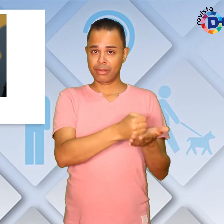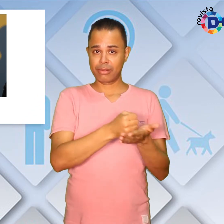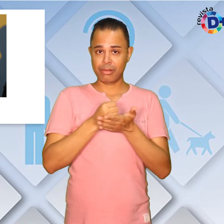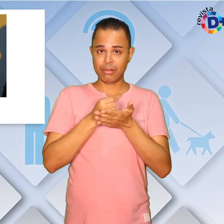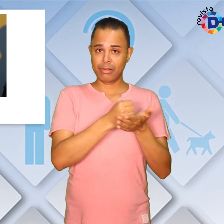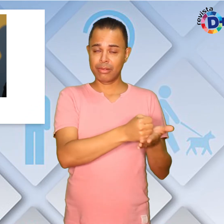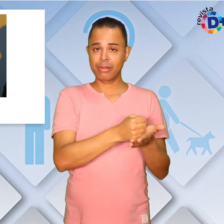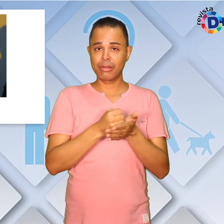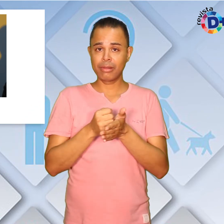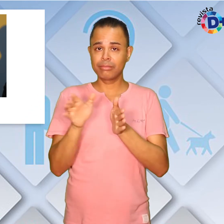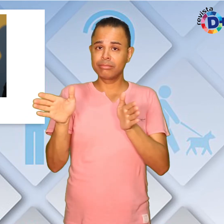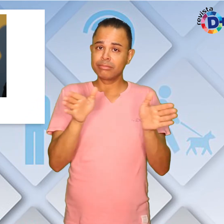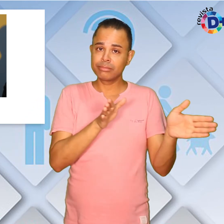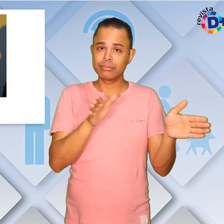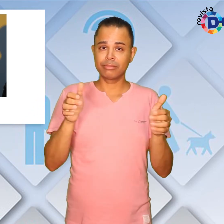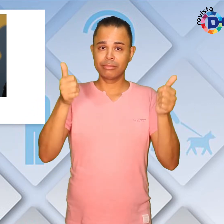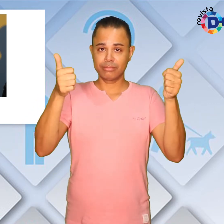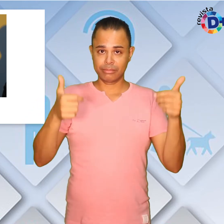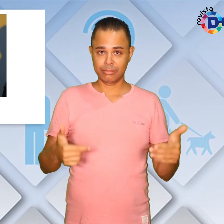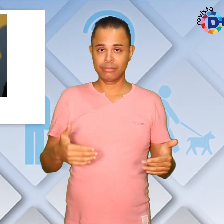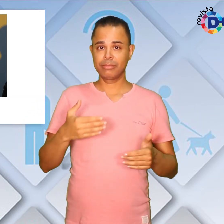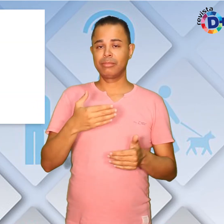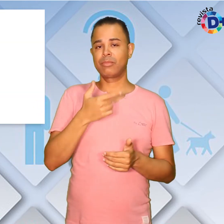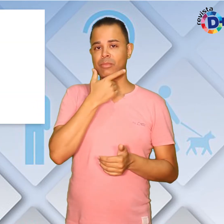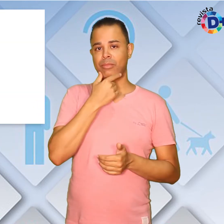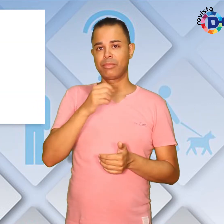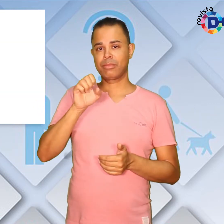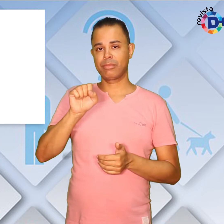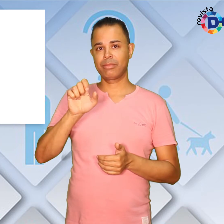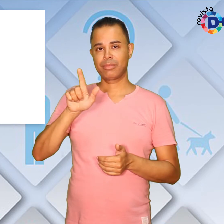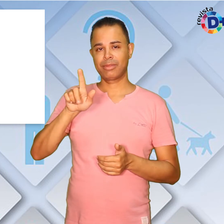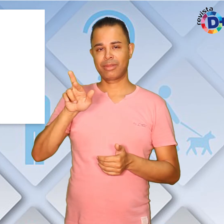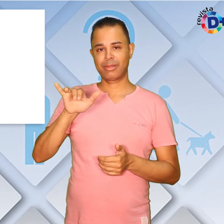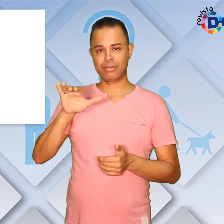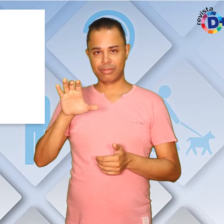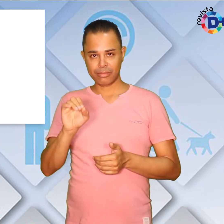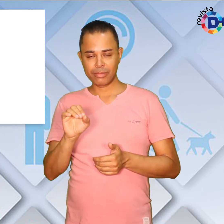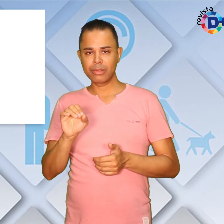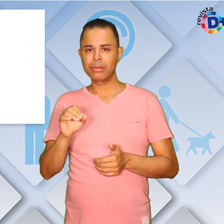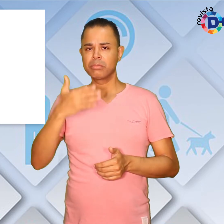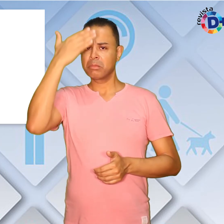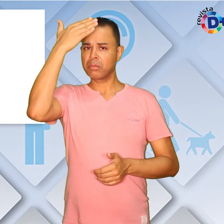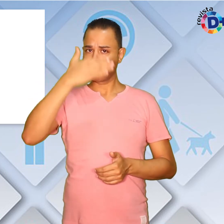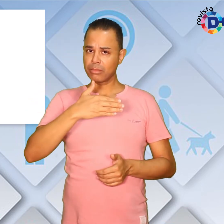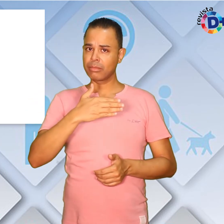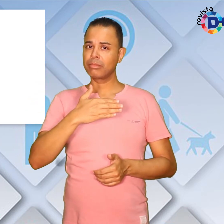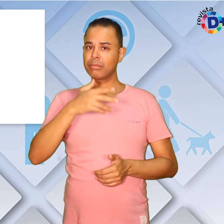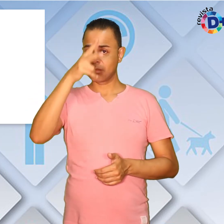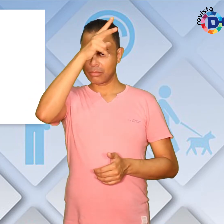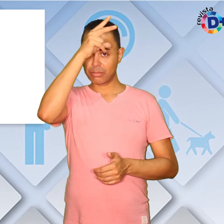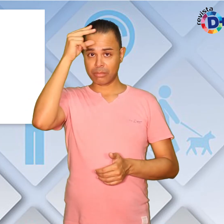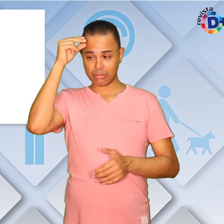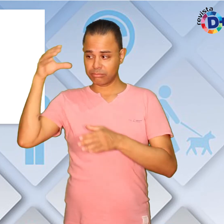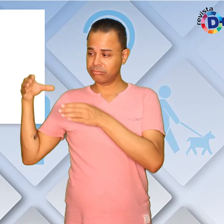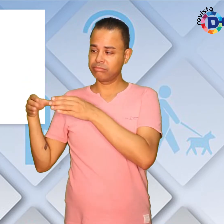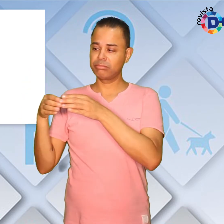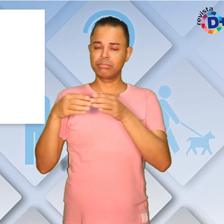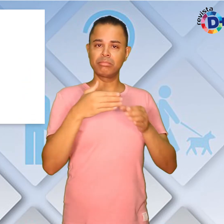à venda a iniciativa mostra o empenho da atual gestão em fazer de são paulo